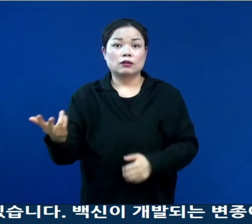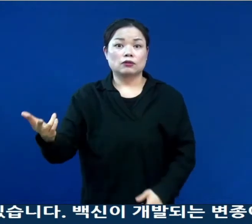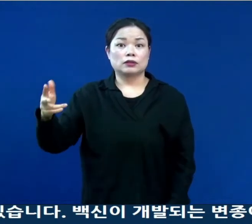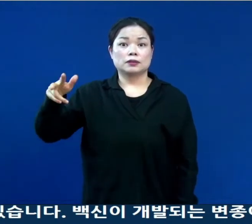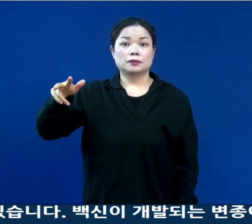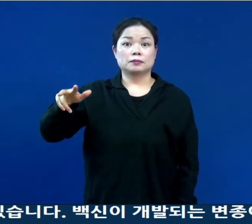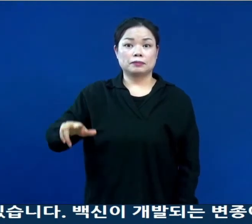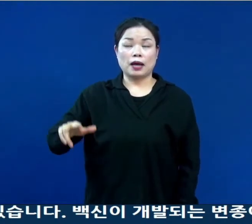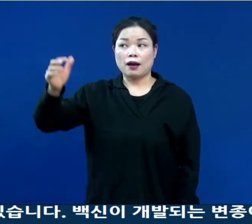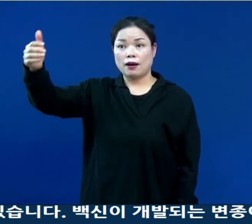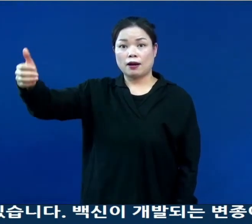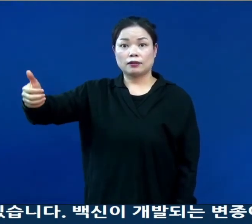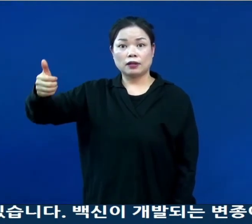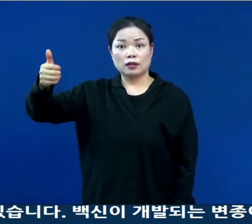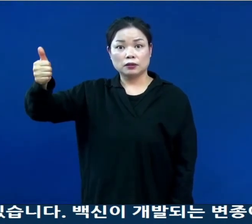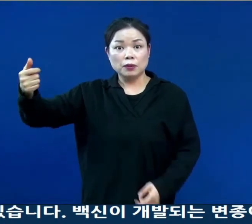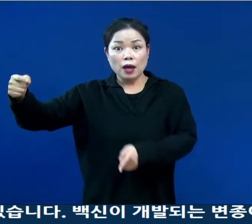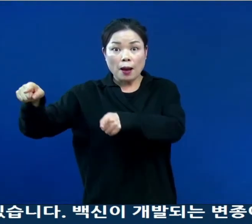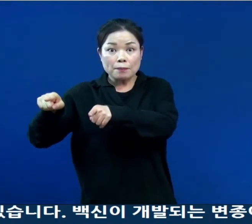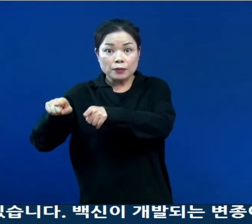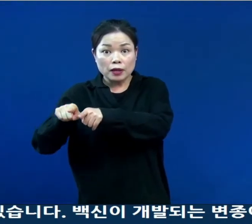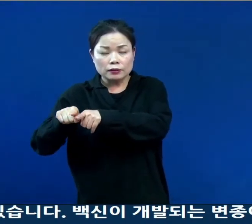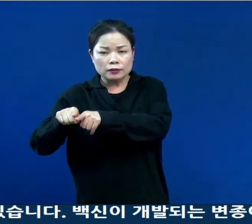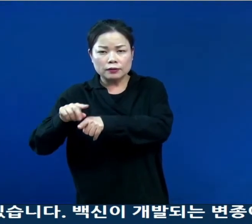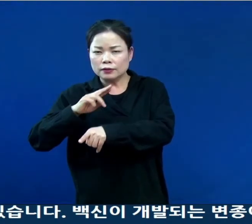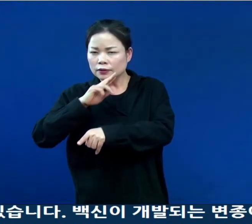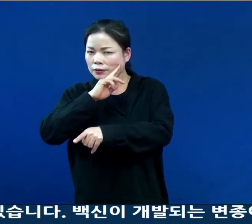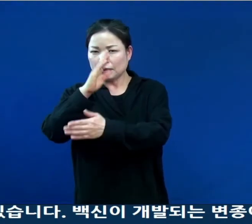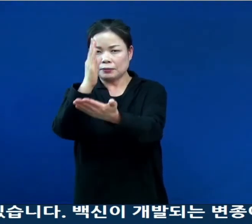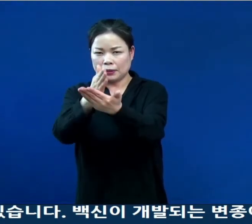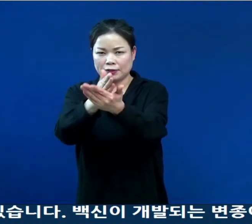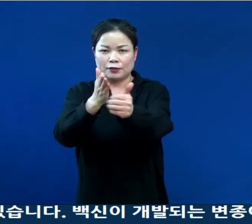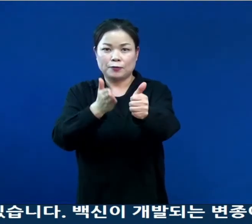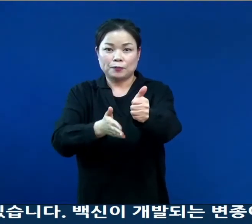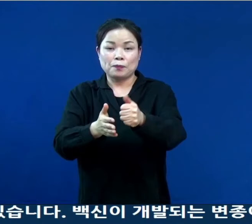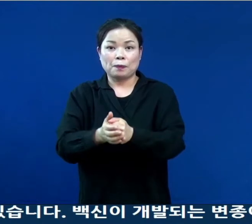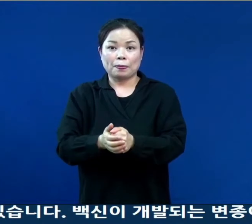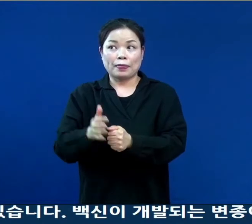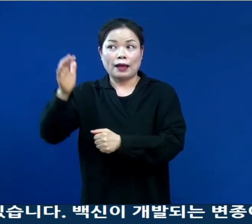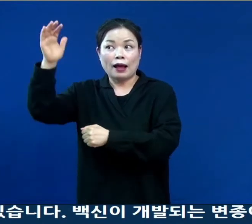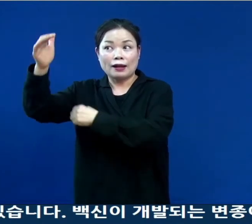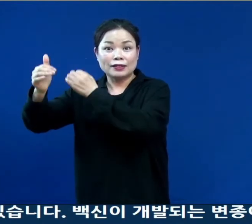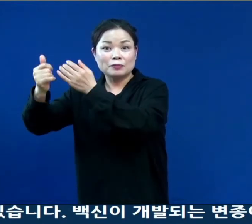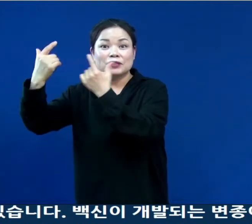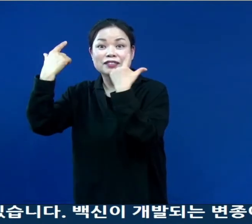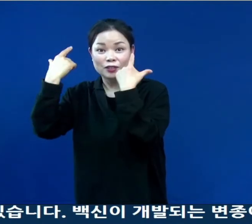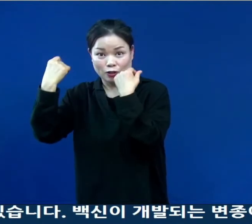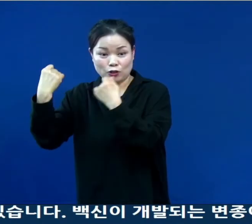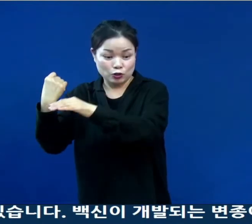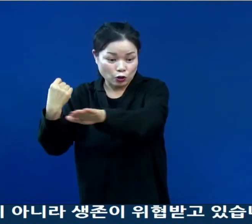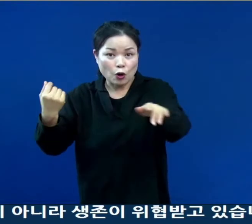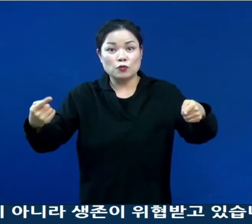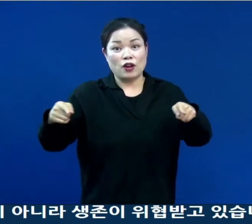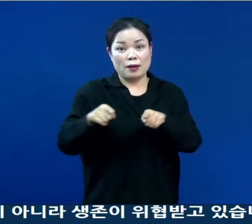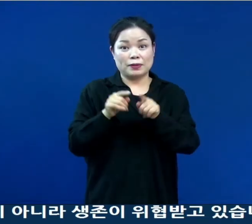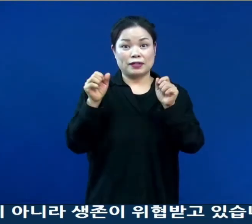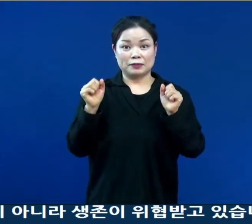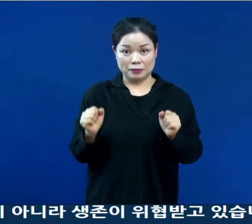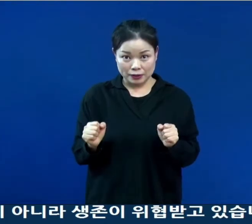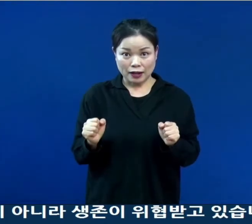그렇지만 하나님의 함께하심을 의심하지는 마십시오. 그분은 여전히 여러분과